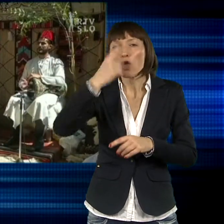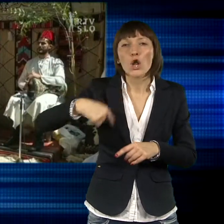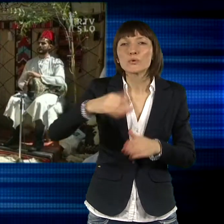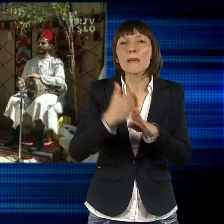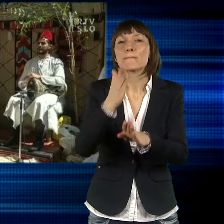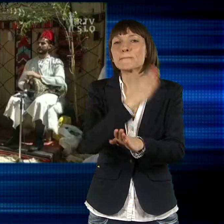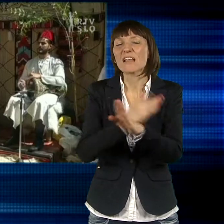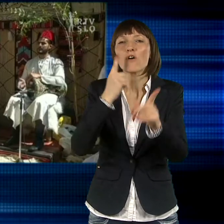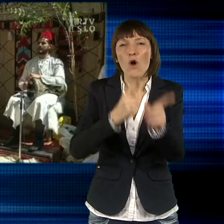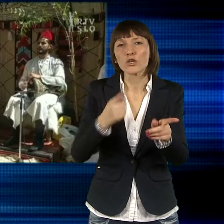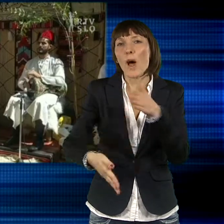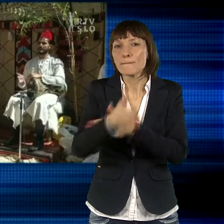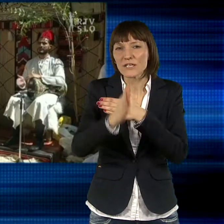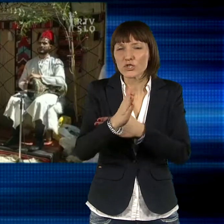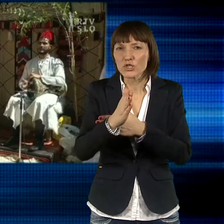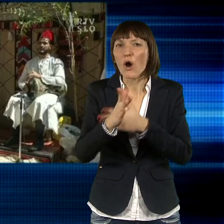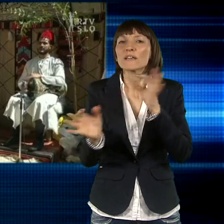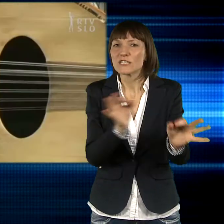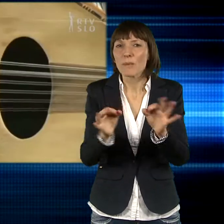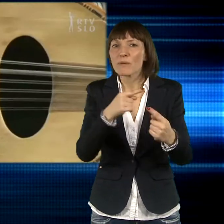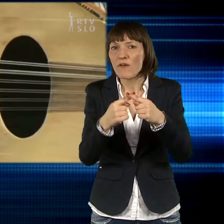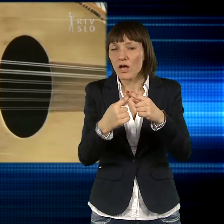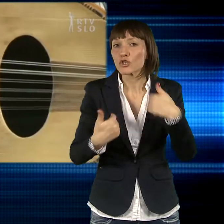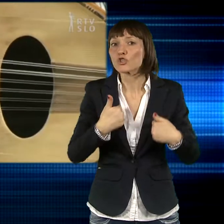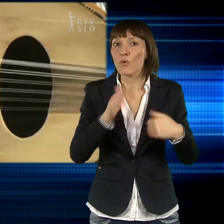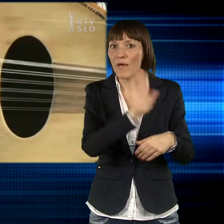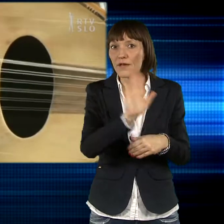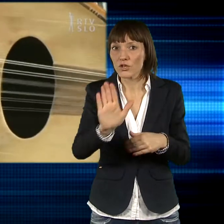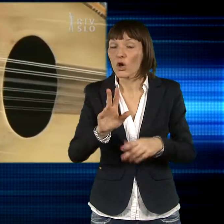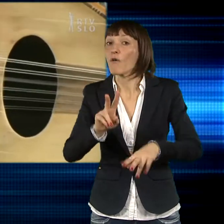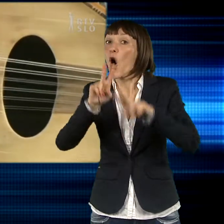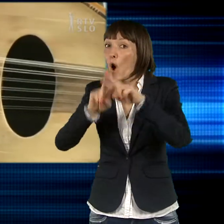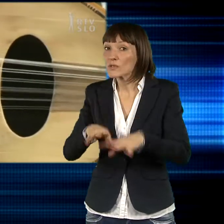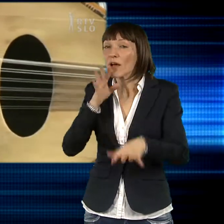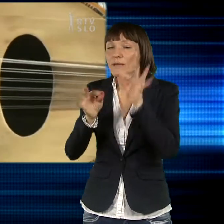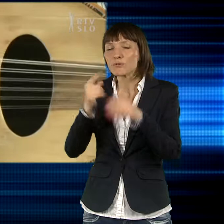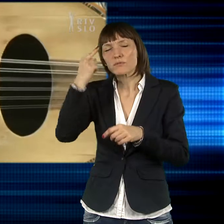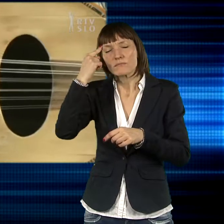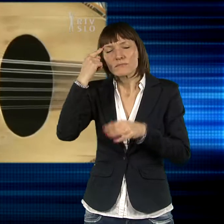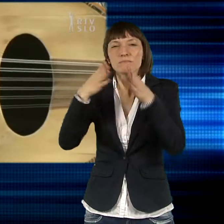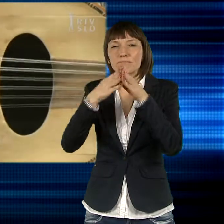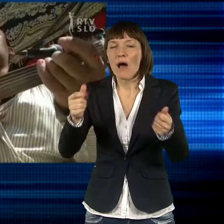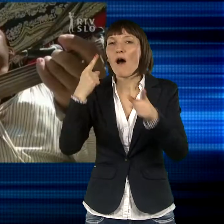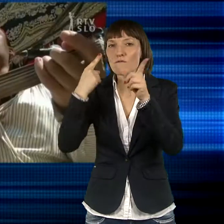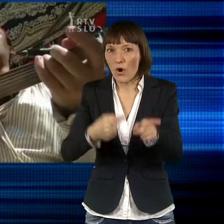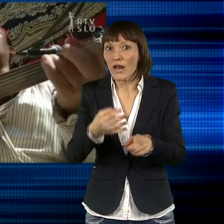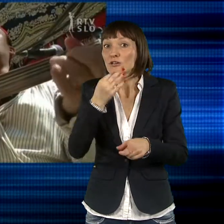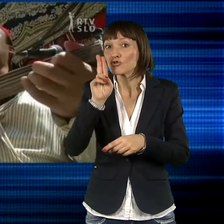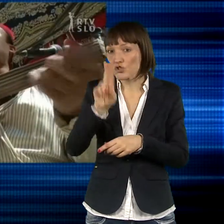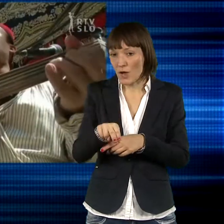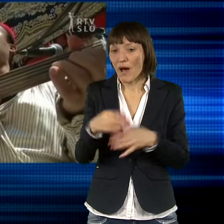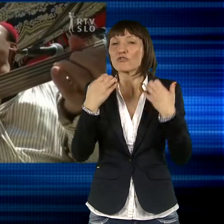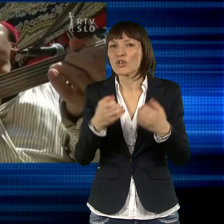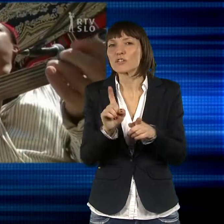Milijoni ljudi na svetu pred vojno bežijo in so zato pripravljeni tvegati življenje. Drugi skušajo vojni ubežati v mislih ali, ko